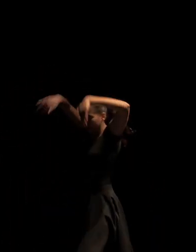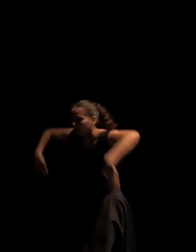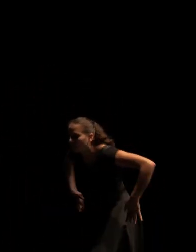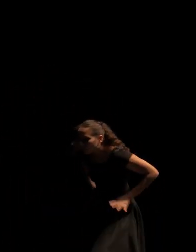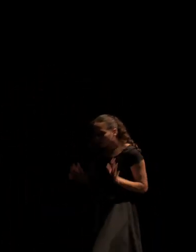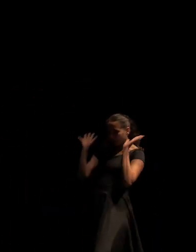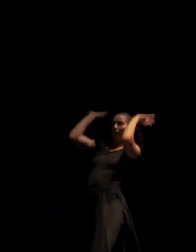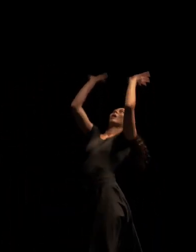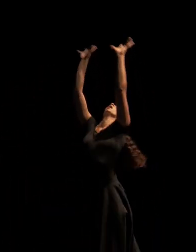no